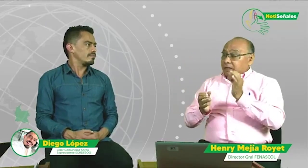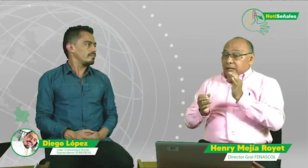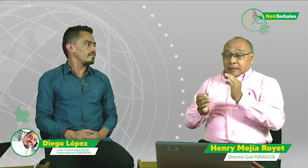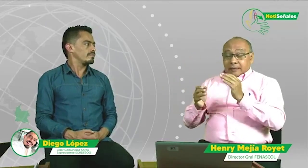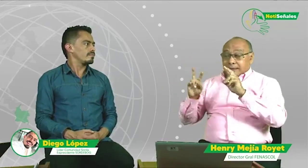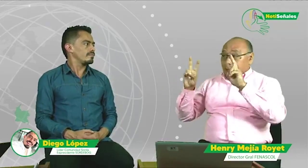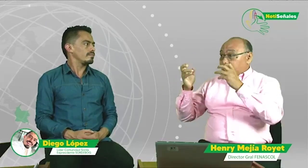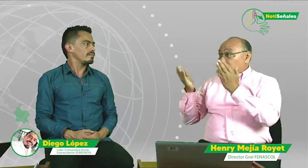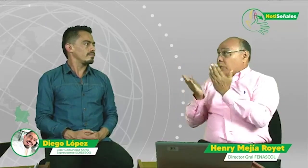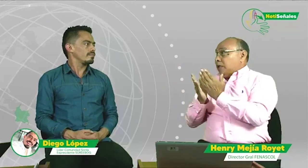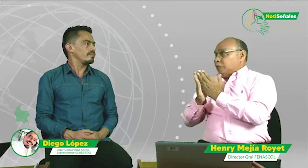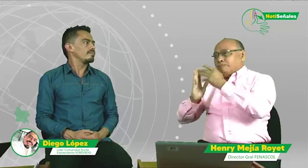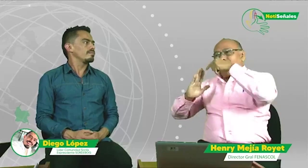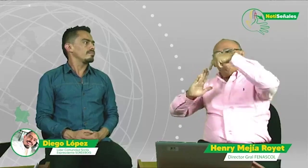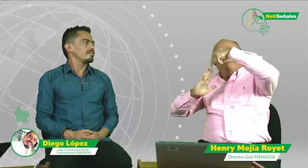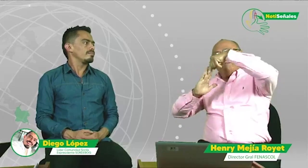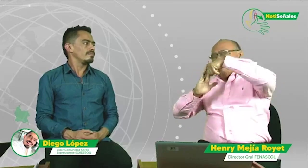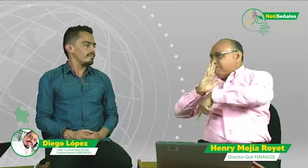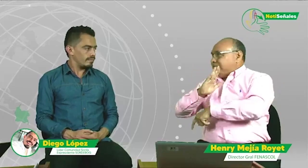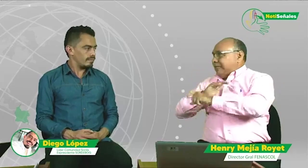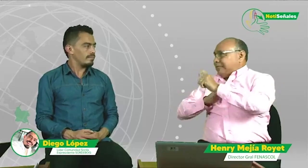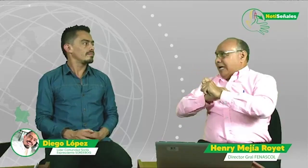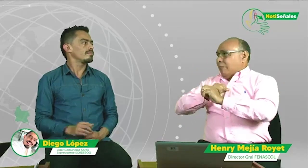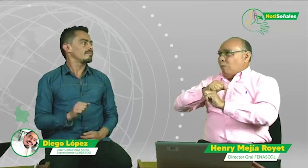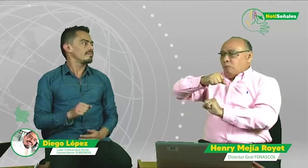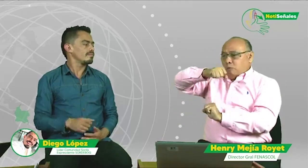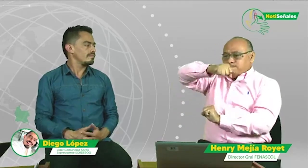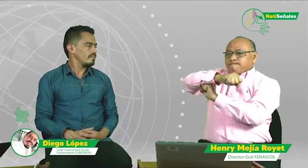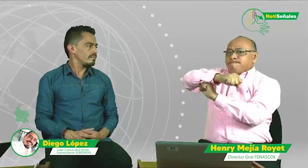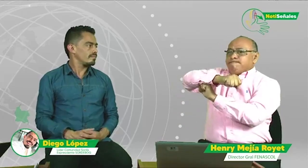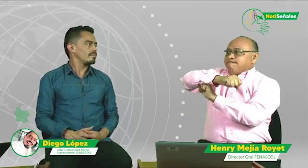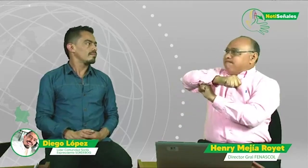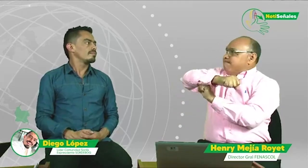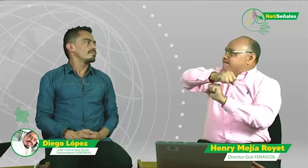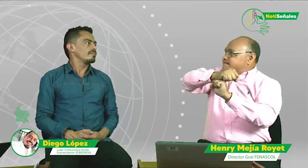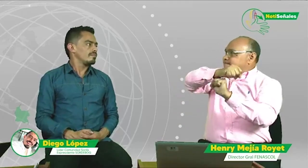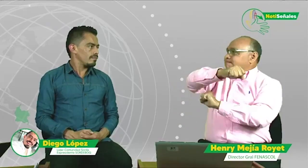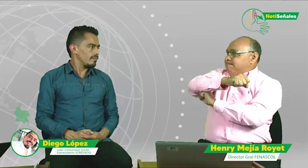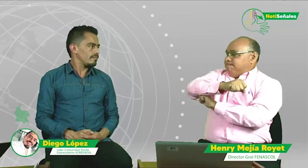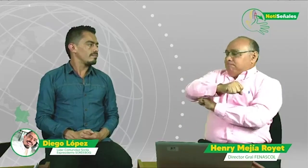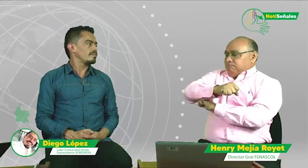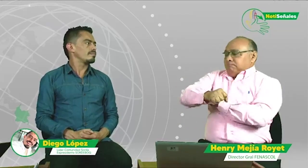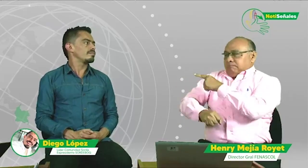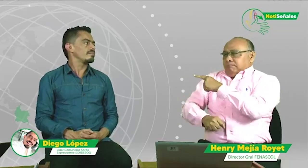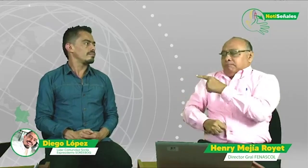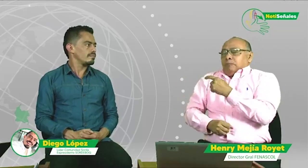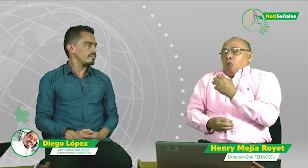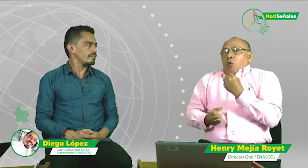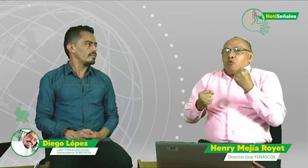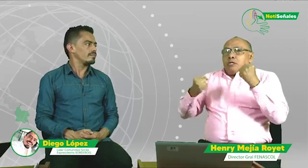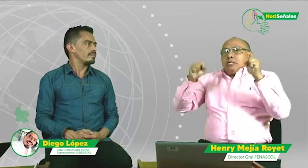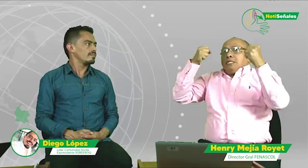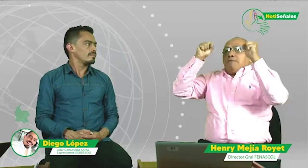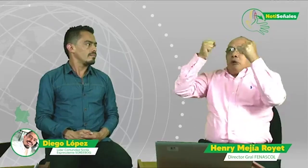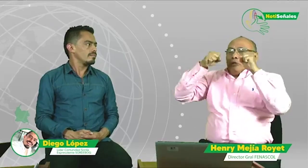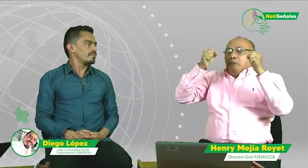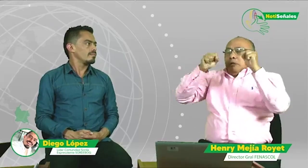que esto pueda cambiar, porque el tema de la educación es un tema que requiere de un fortalecimiento mucho más